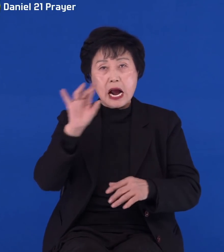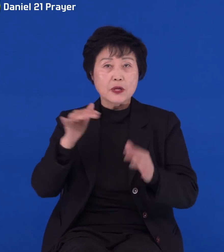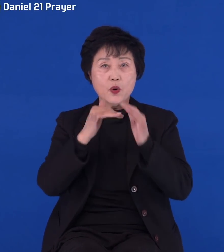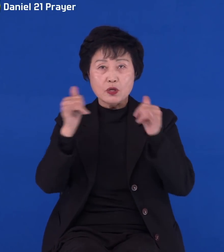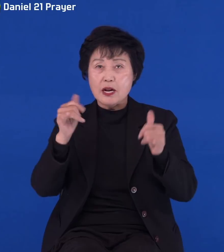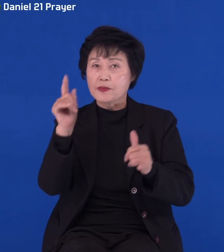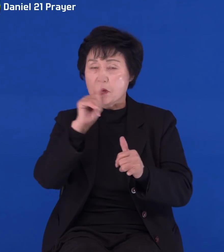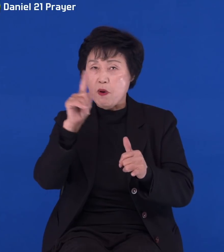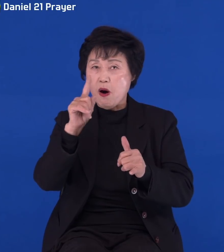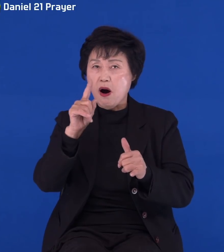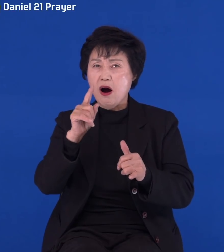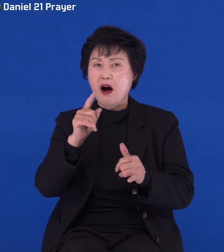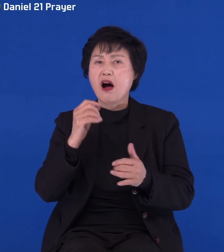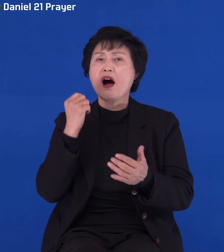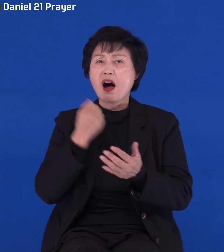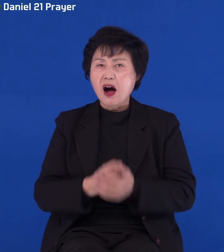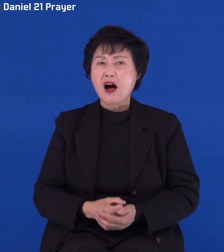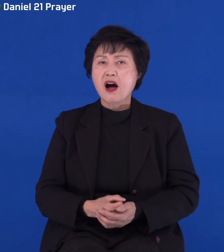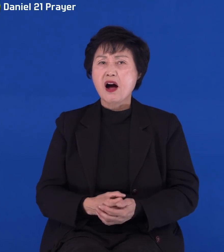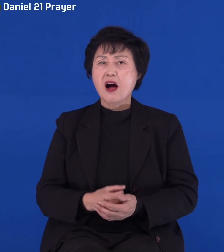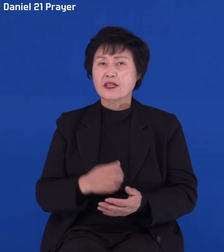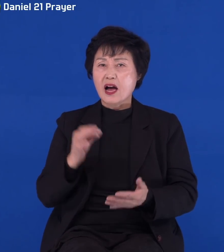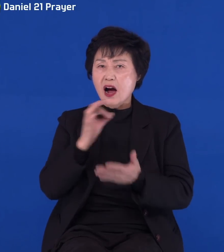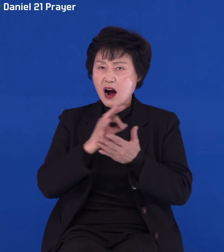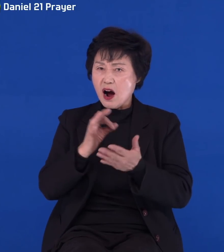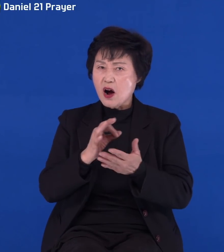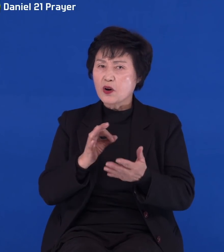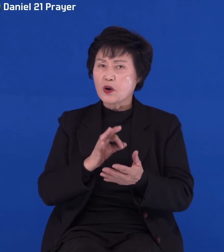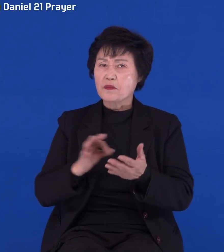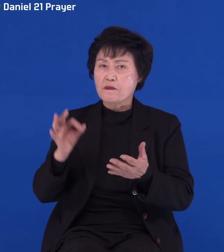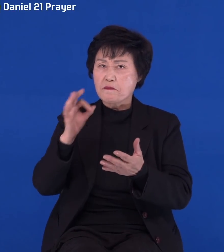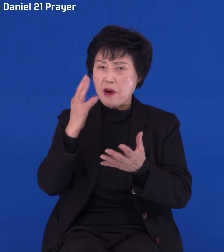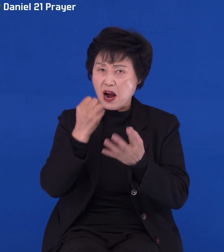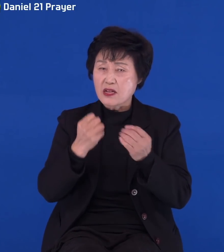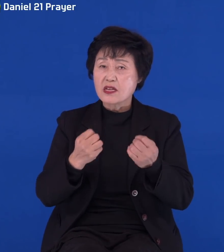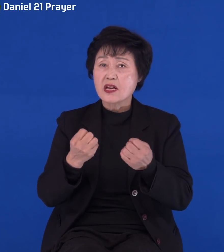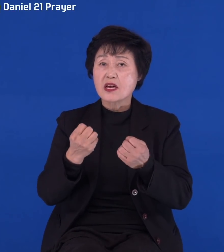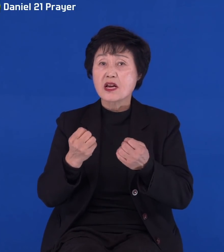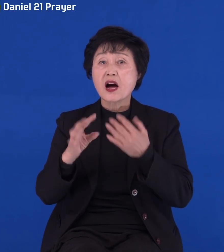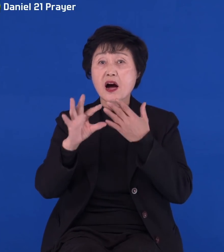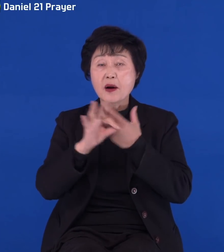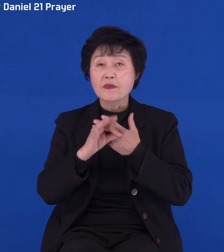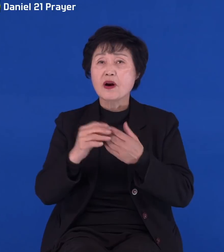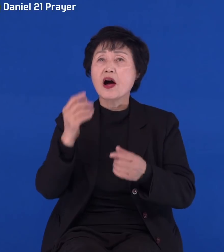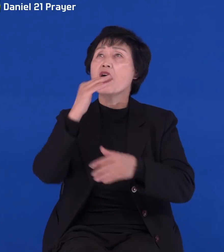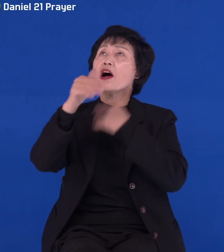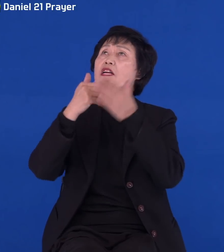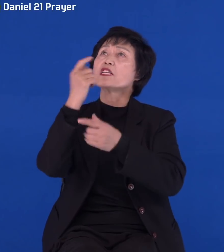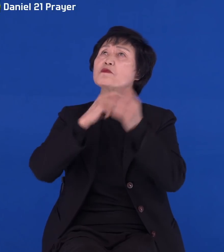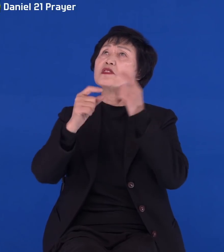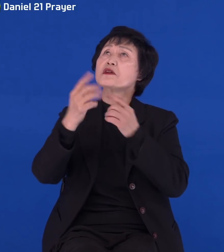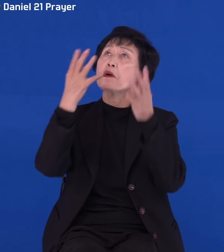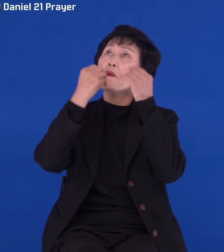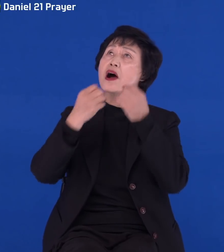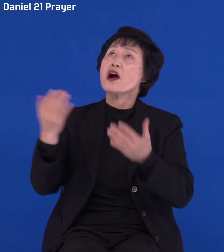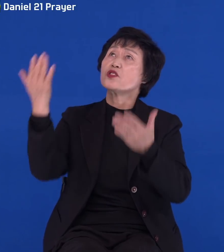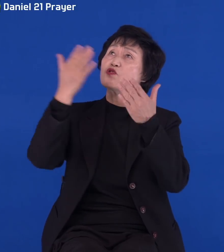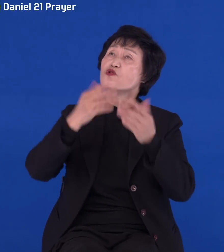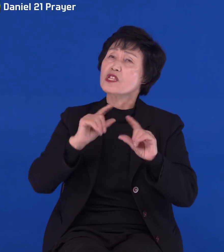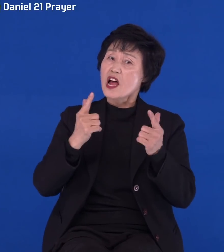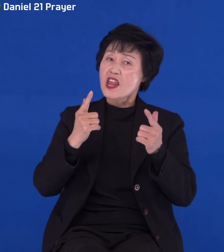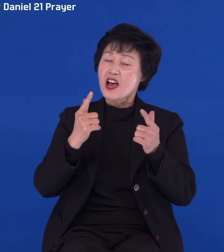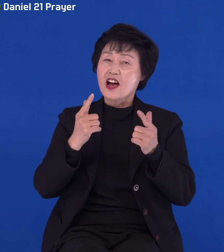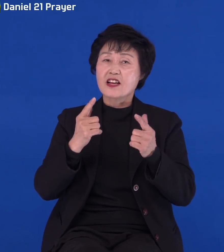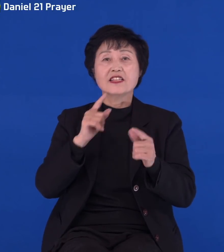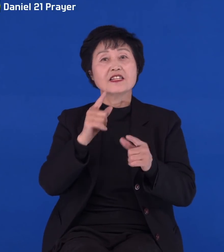아니었을까? 이런 것은 설교를 다시 한번 들어보세요. 저는 그렇게 설교한 적이 없습니다. 다른 이외에 또 우리와 함께 하신 하나님에 대해서 저는